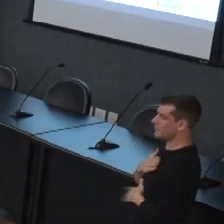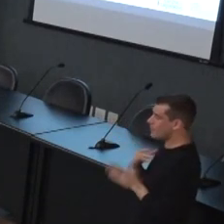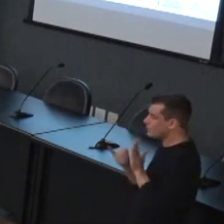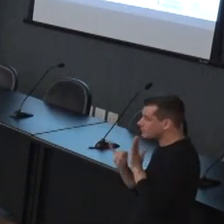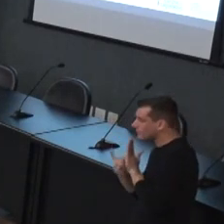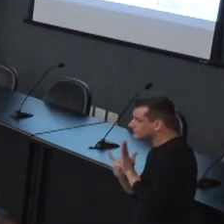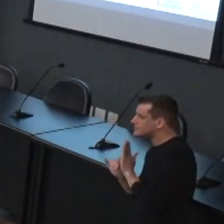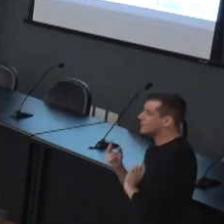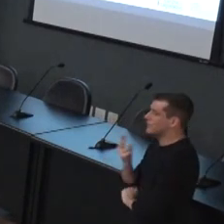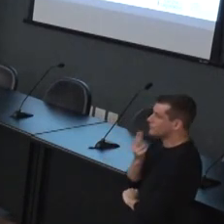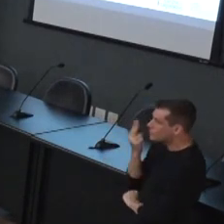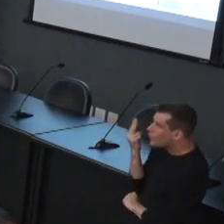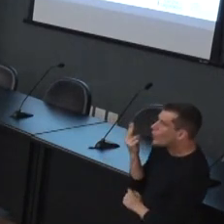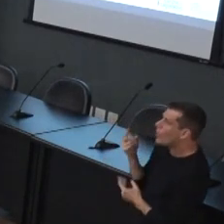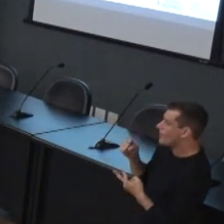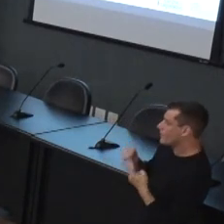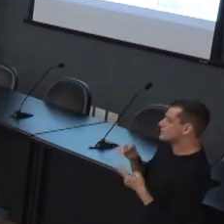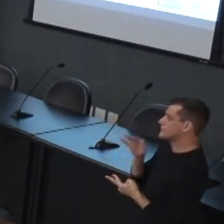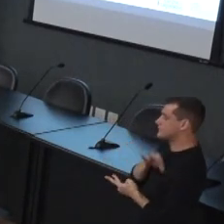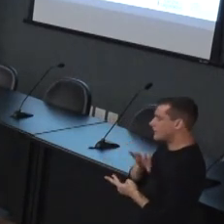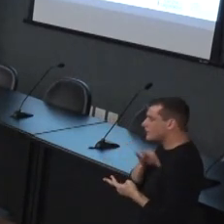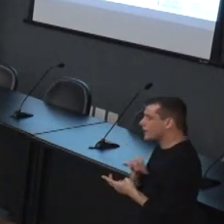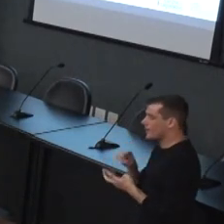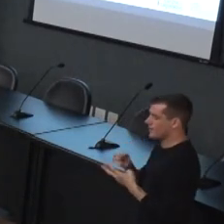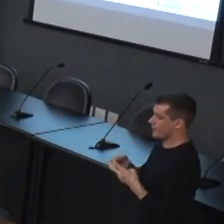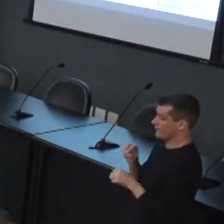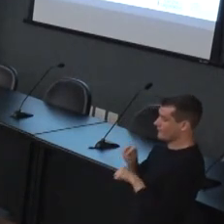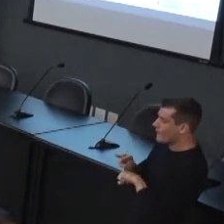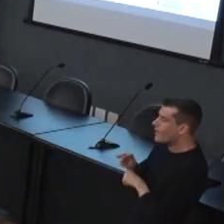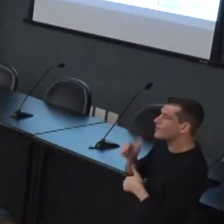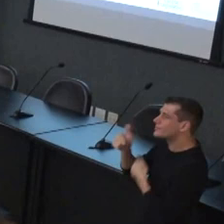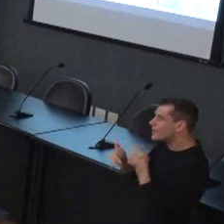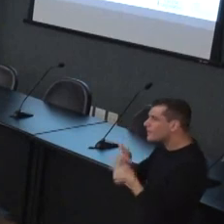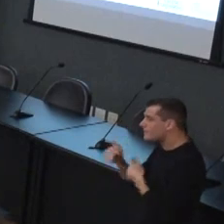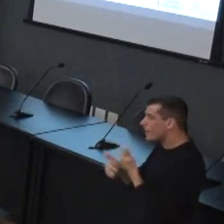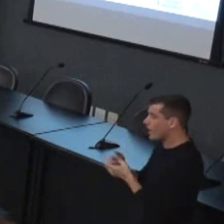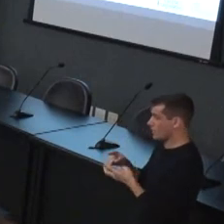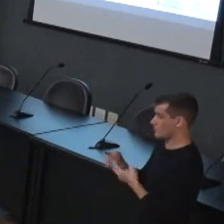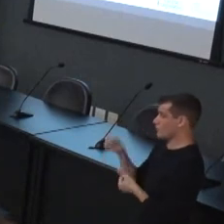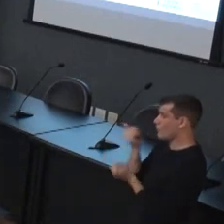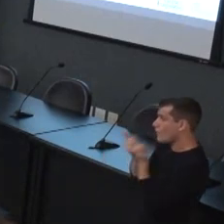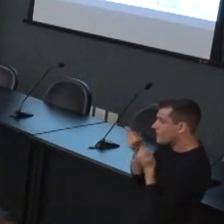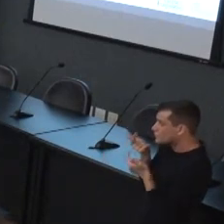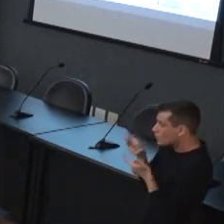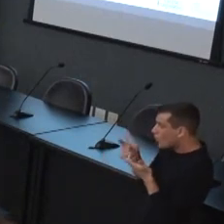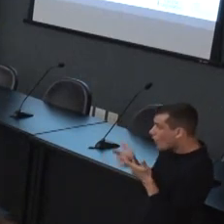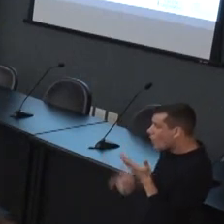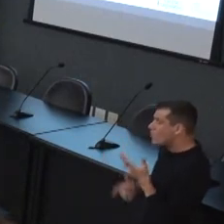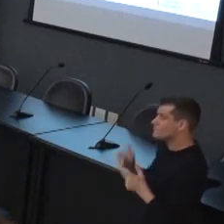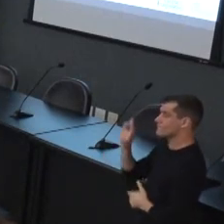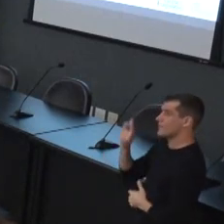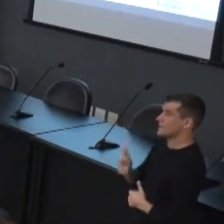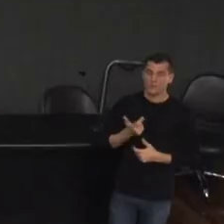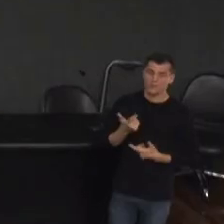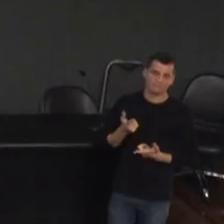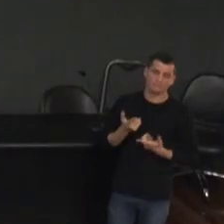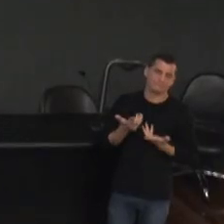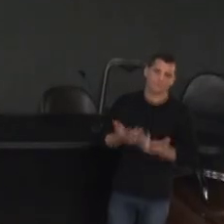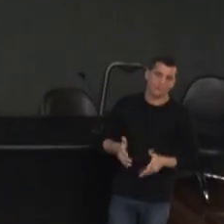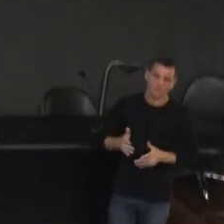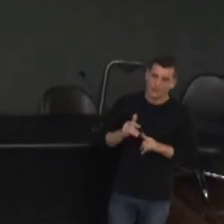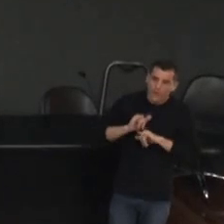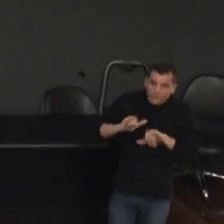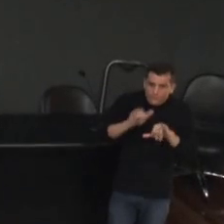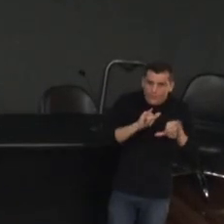nome a minha remuneração o meu cargo e outras informações sobre a minha pessoa mas aí a gente vai lá no Pará